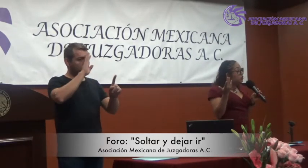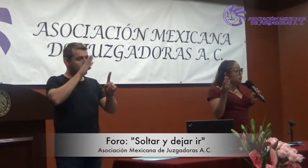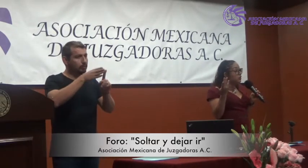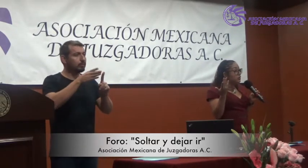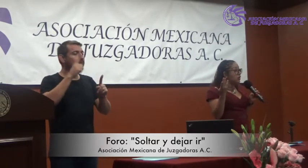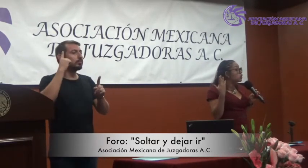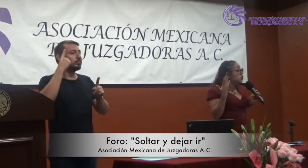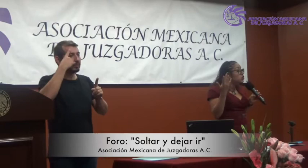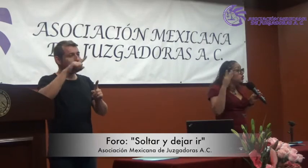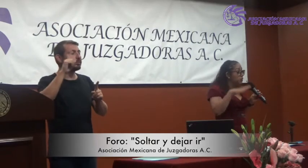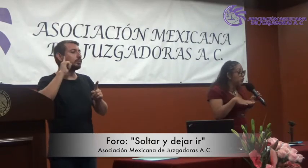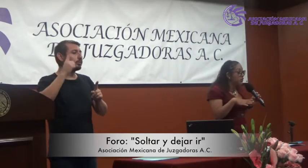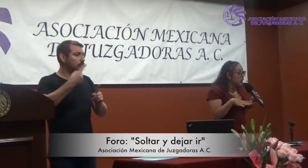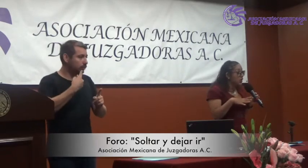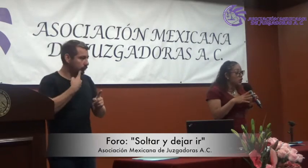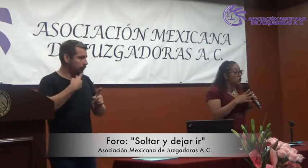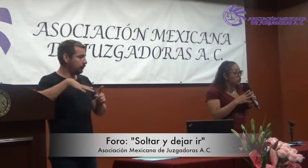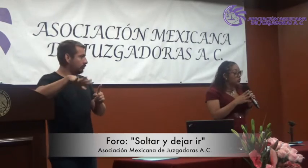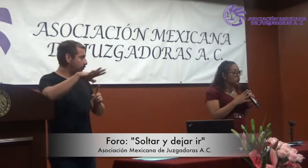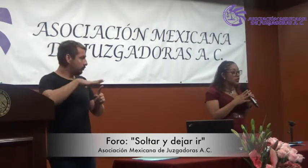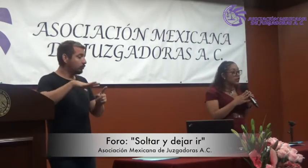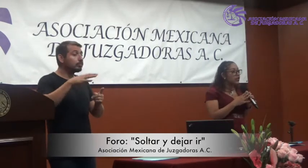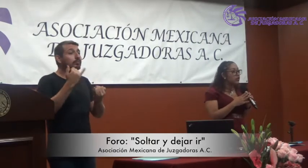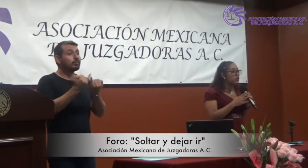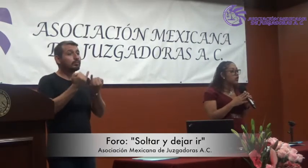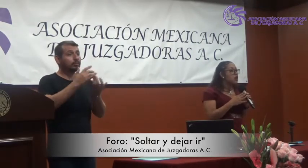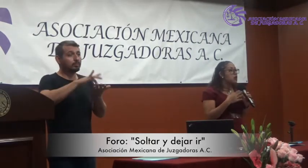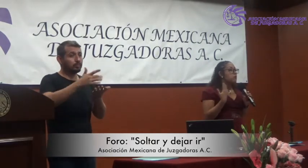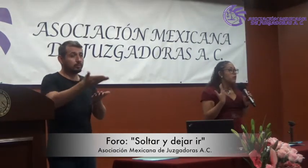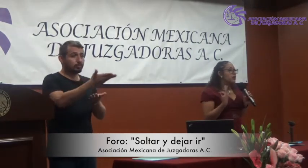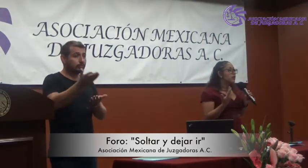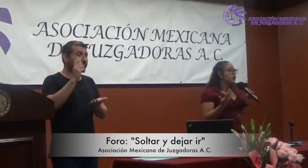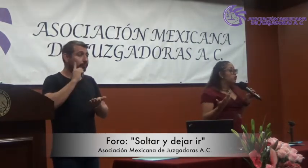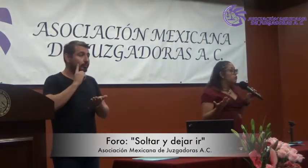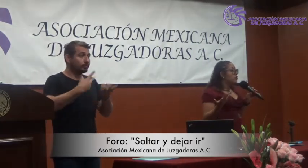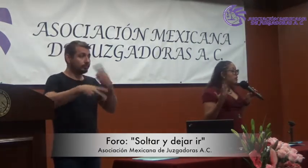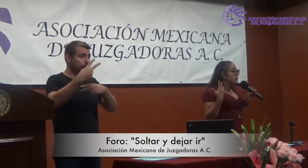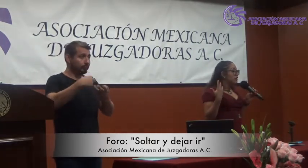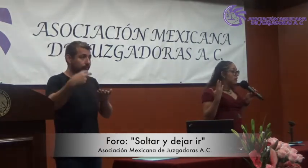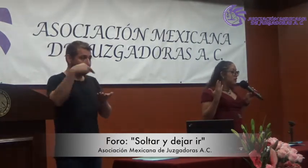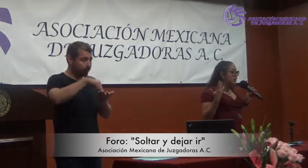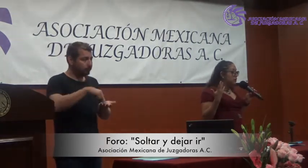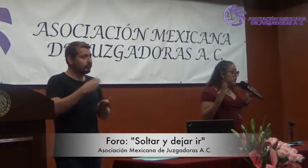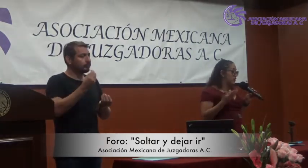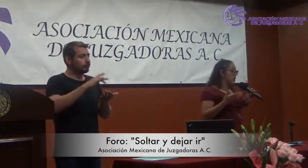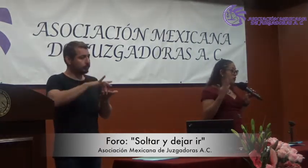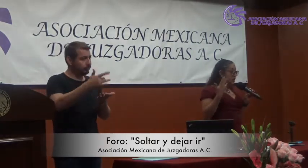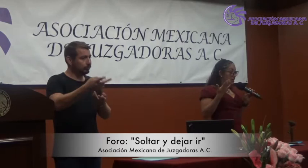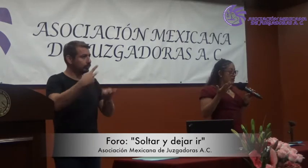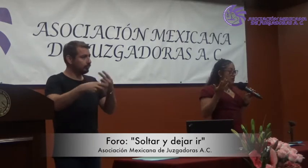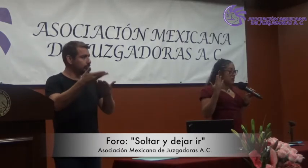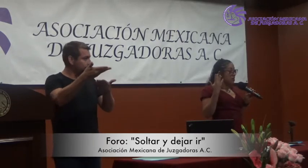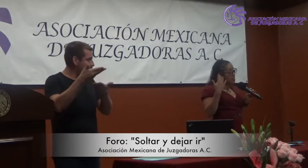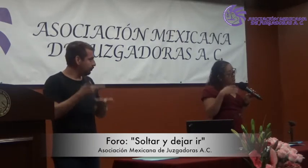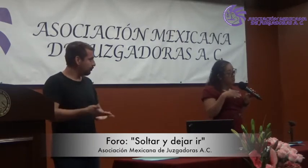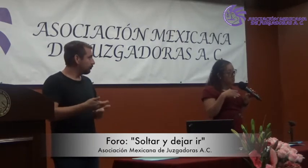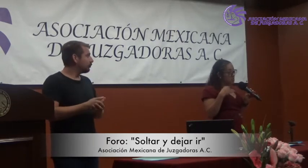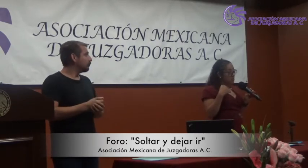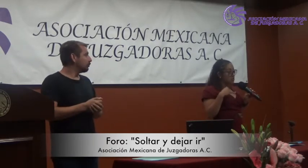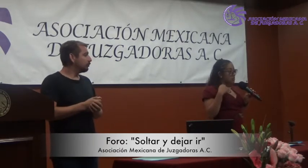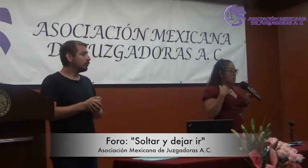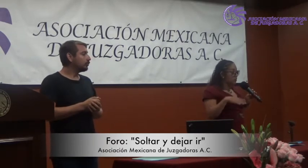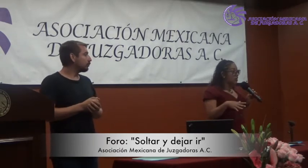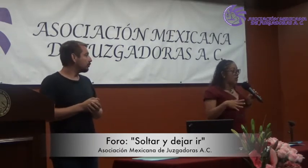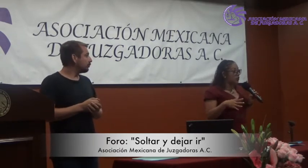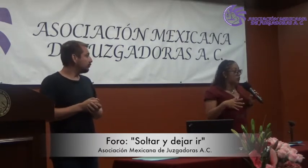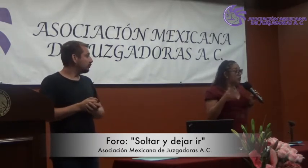las personas que no son sordas por estar aquí con nosotros el día de hoy, porque de algún modo van a entender también de qué manera se vive este